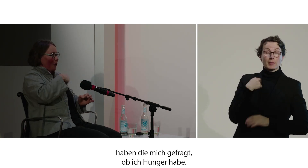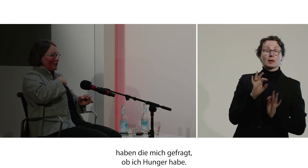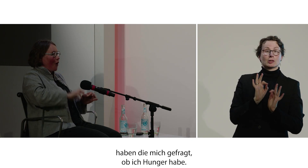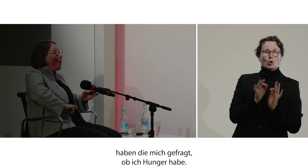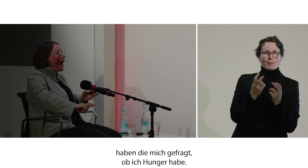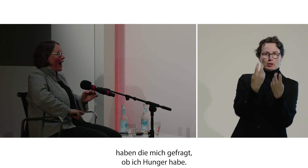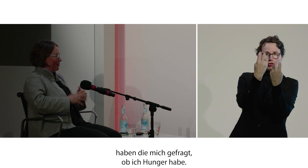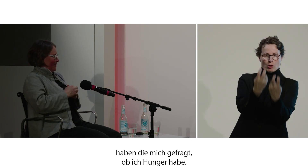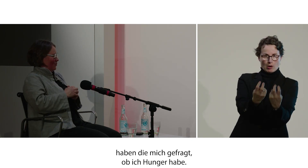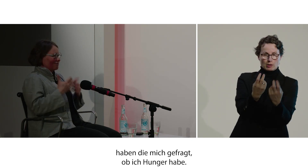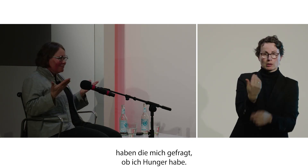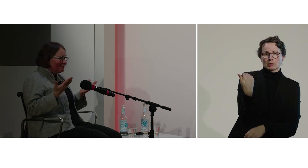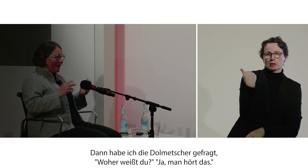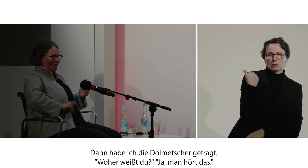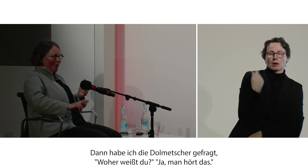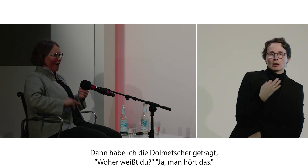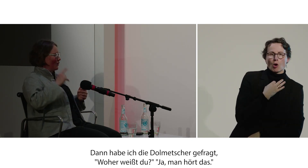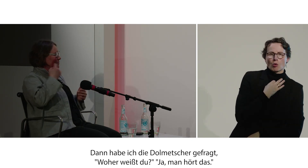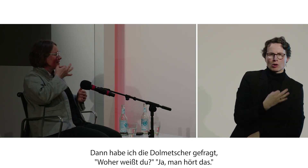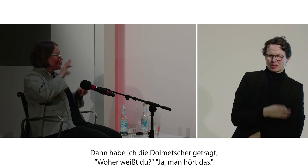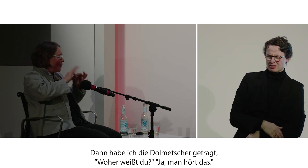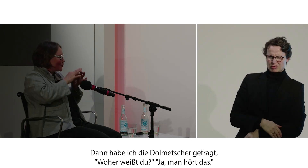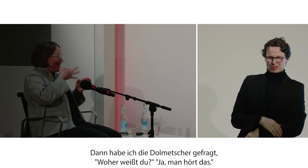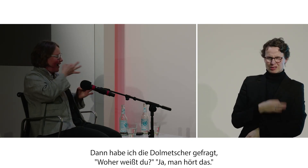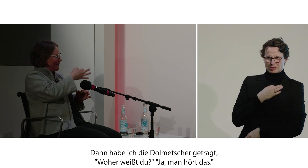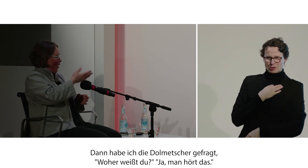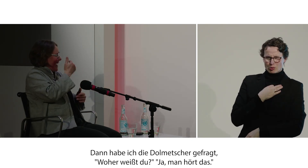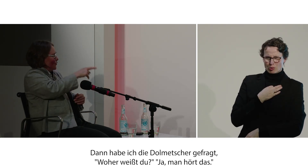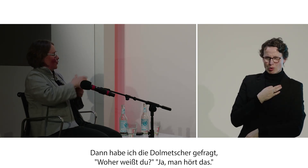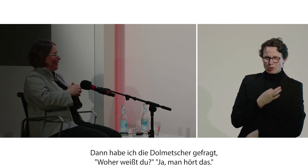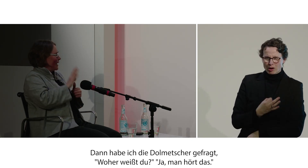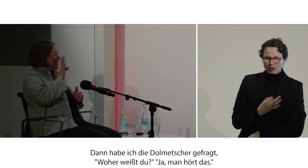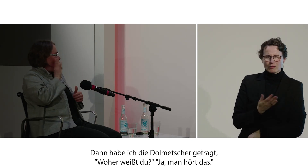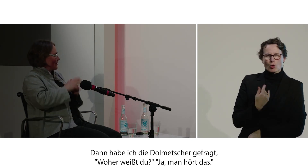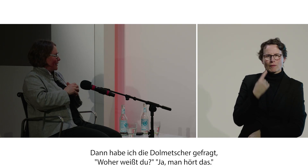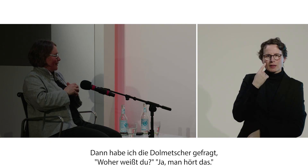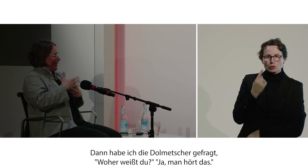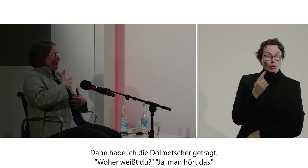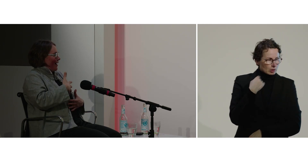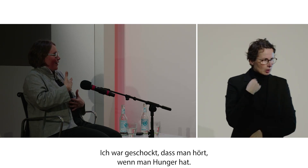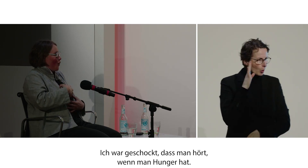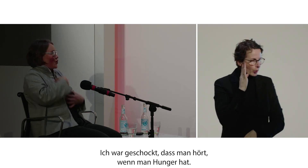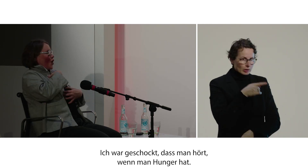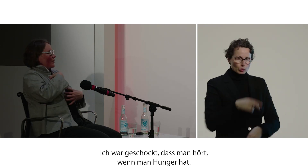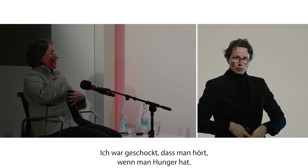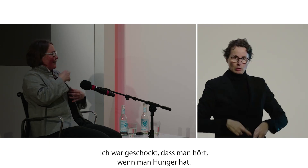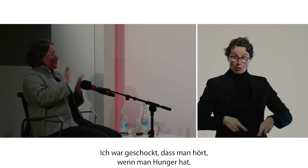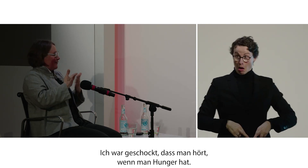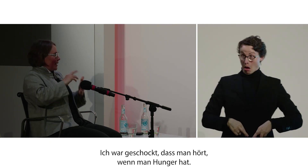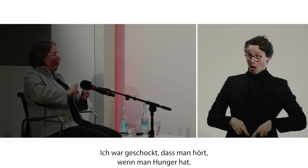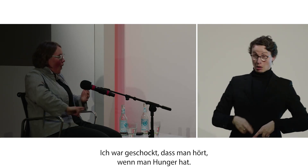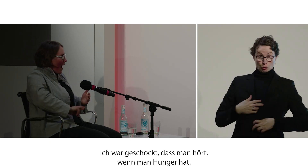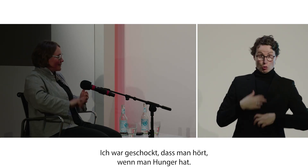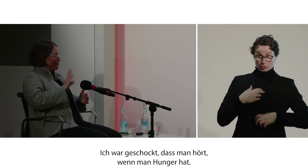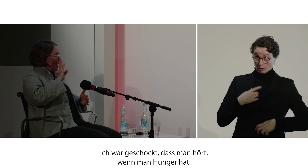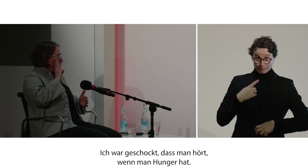mich gefragt, ob ich Hunger habe. Mhm, Hunger. Und dann habe ich die Dolmetscher gefragt, wer weiß, wenn man hört das. Ich war so geschockt, dass